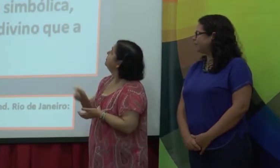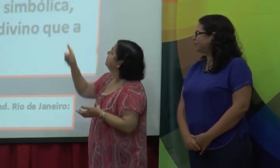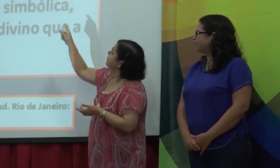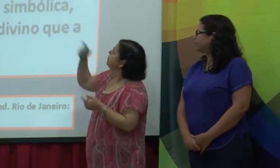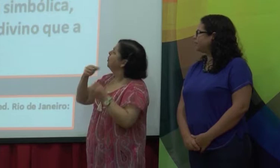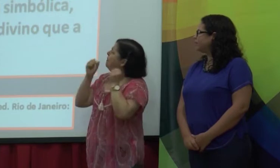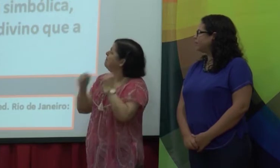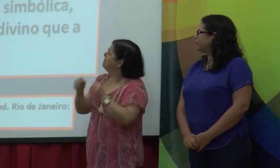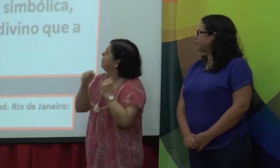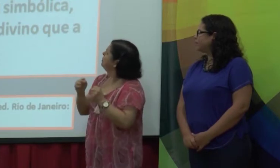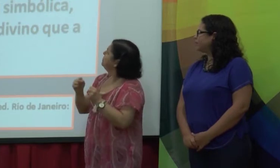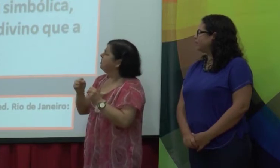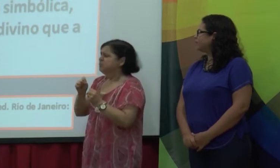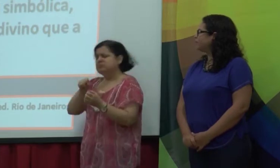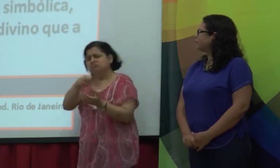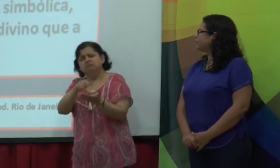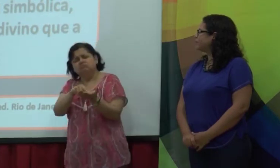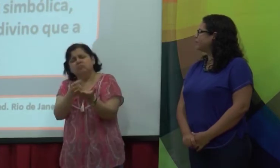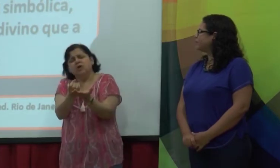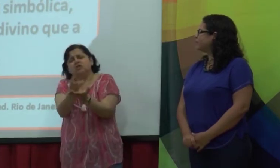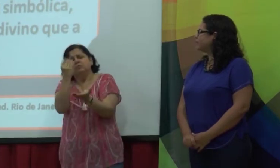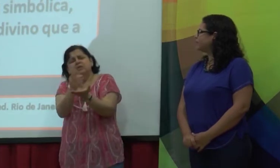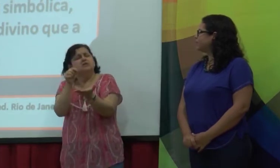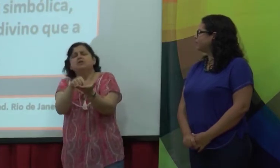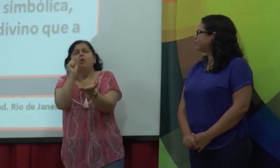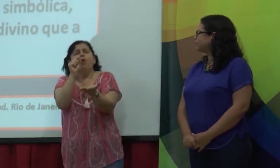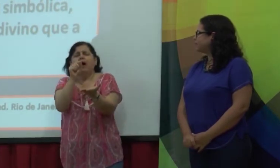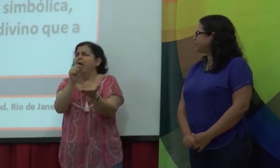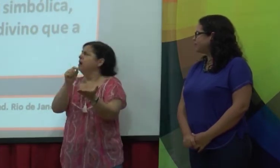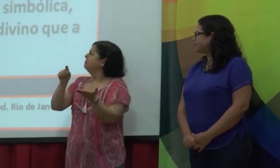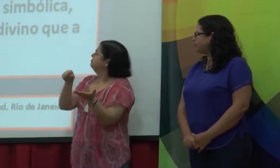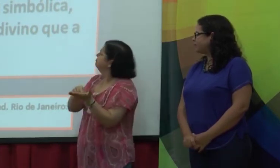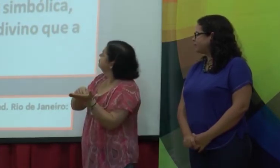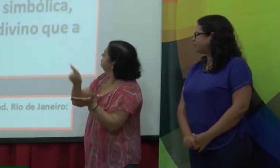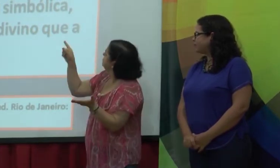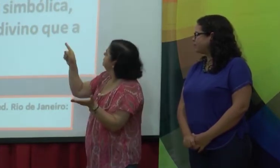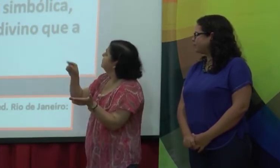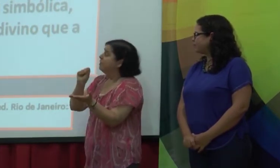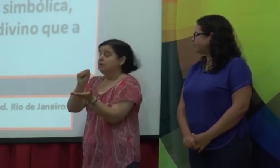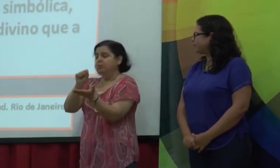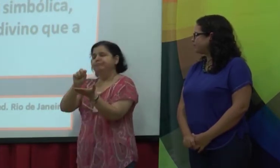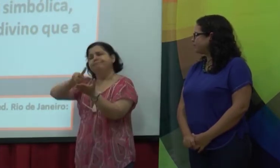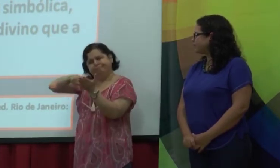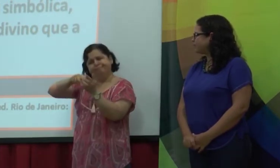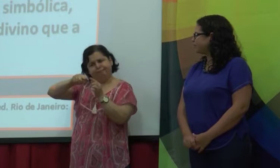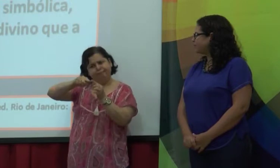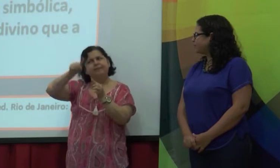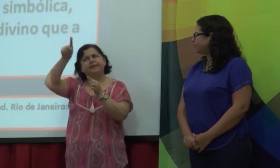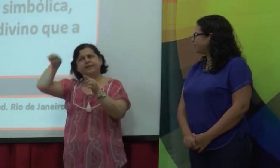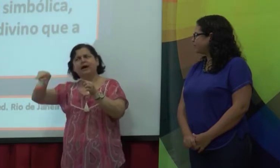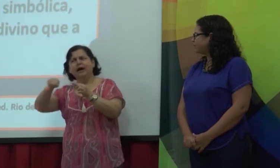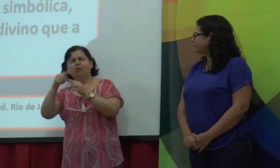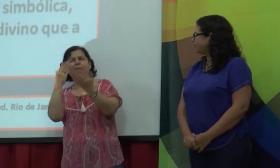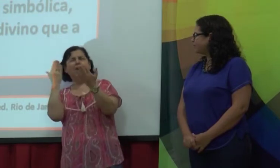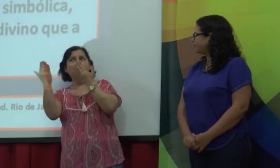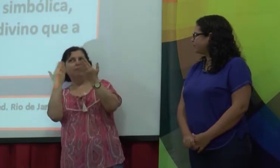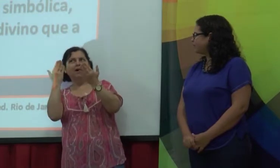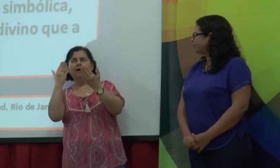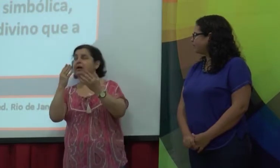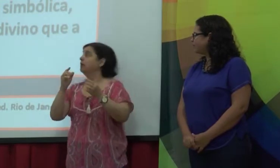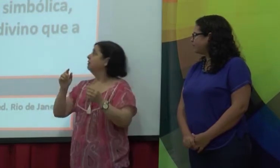livro Consolador que existem, o Espiritismo tem forças, né? E que